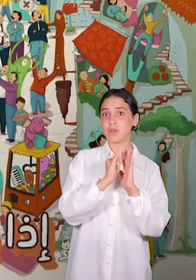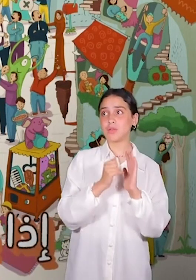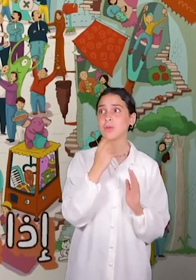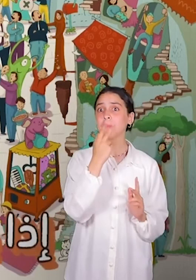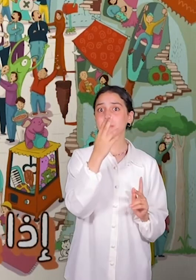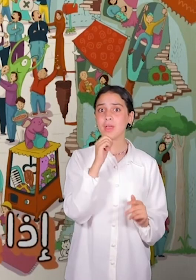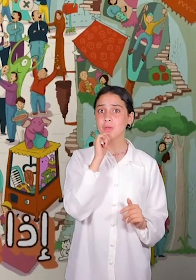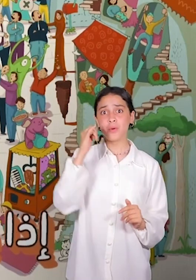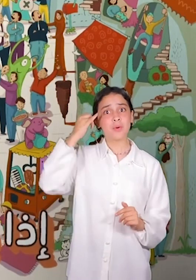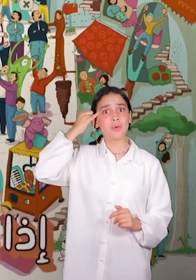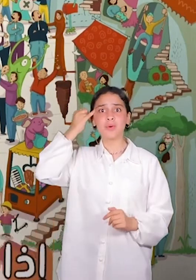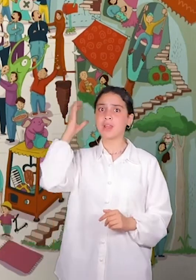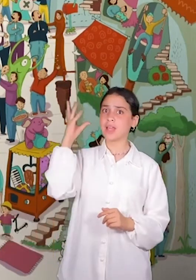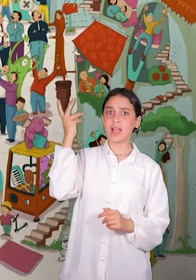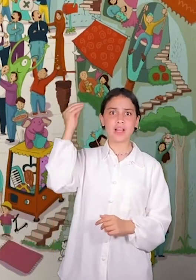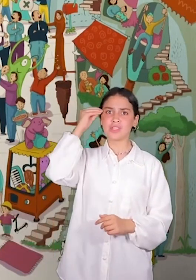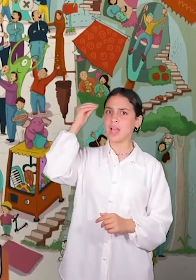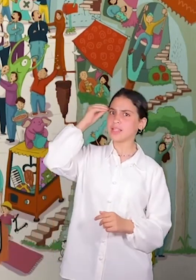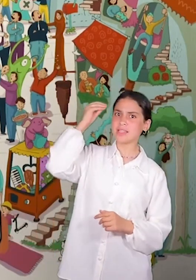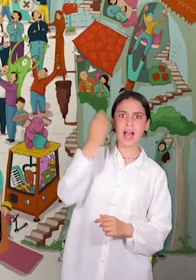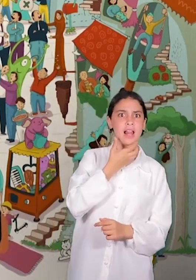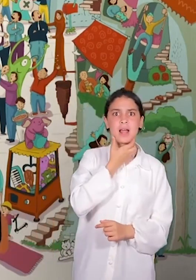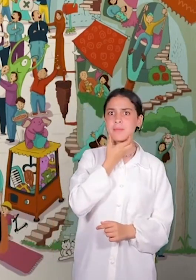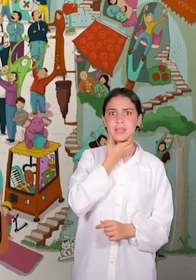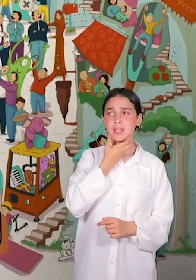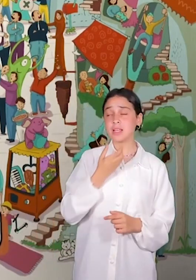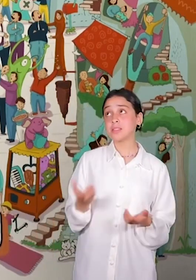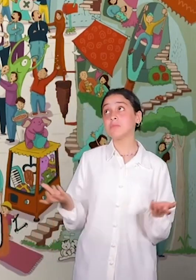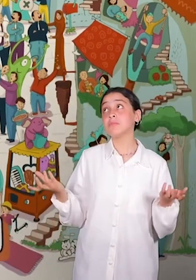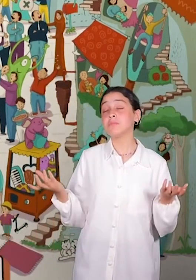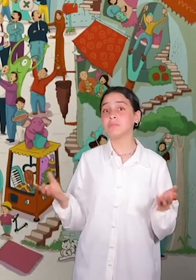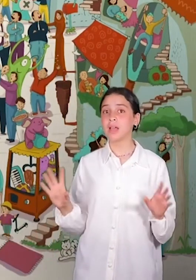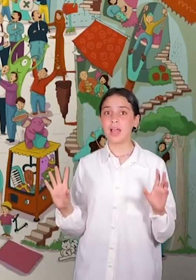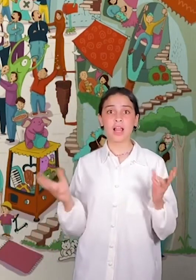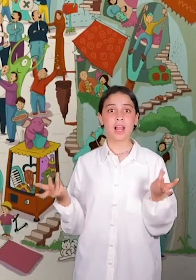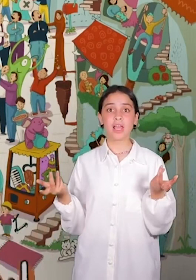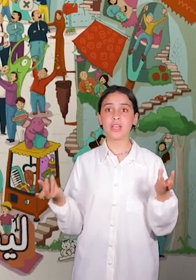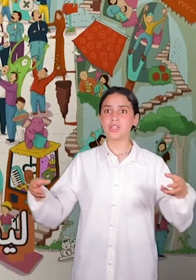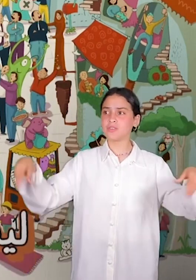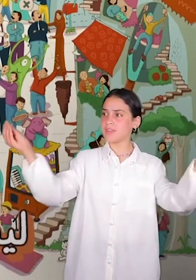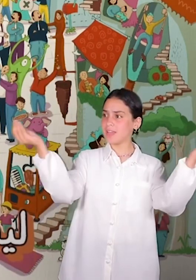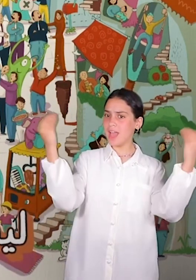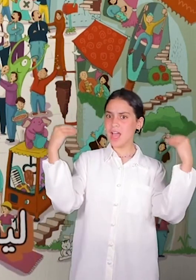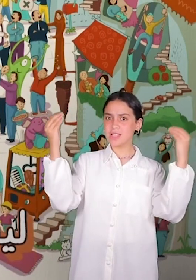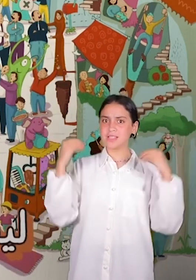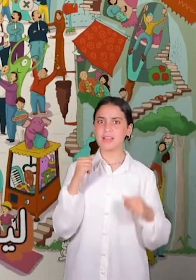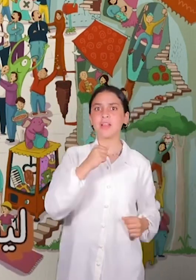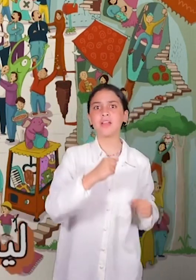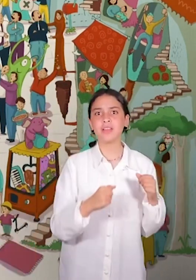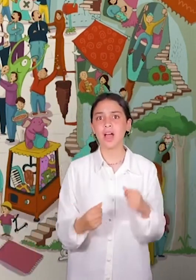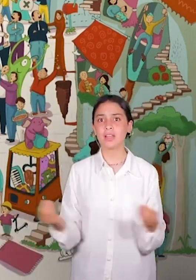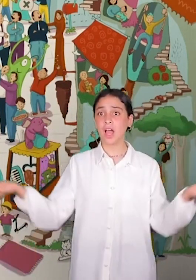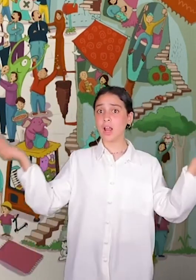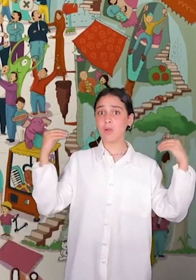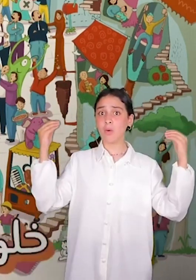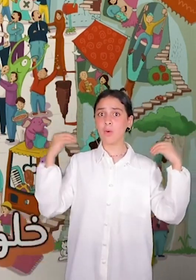باليوتيوب بيحكو كوري ليش أتعلم إنجليزي ليش في حسد